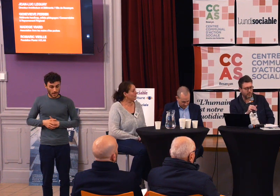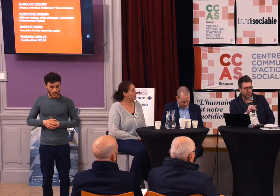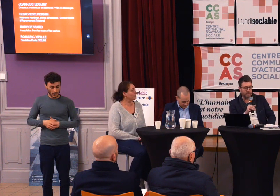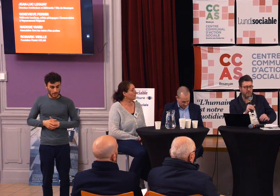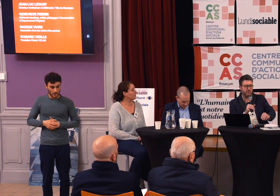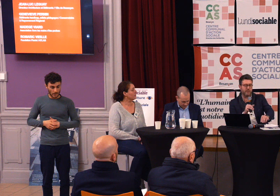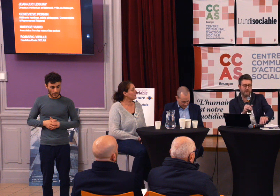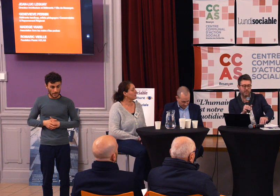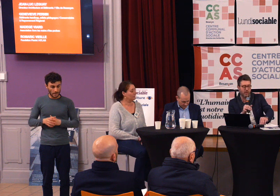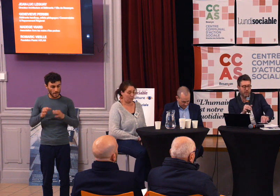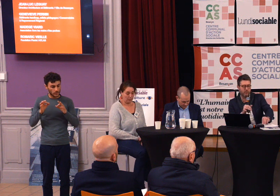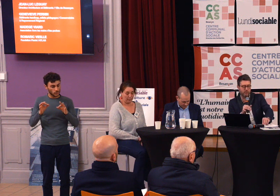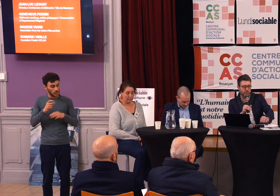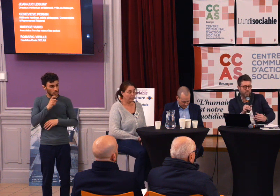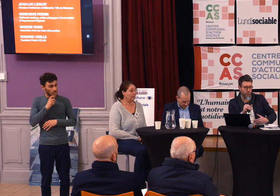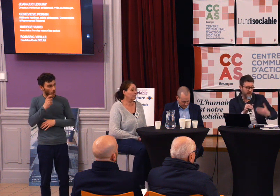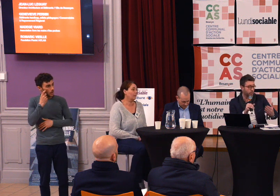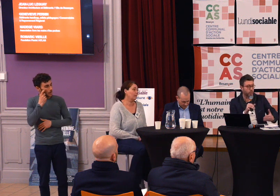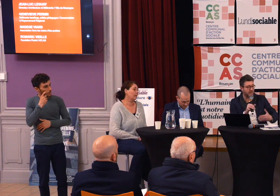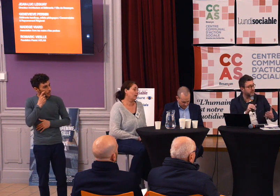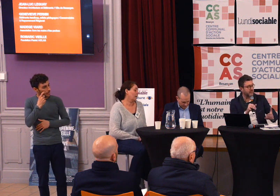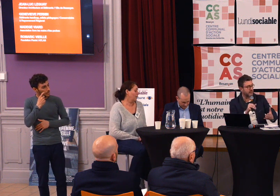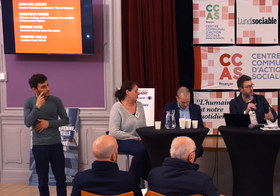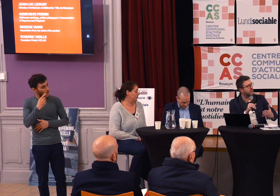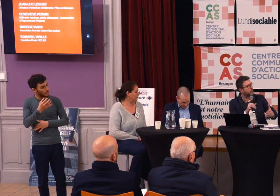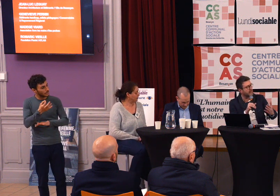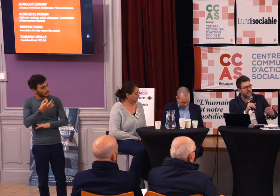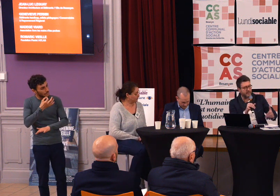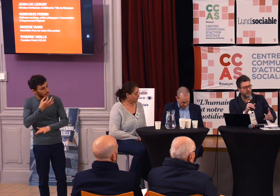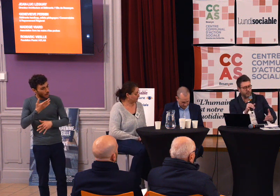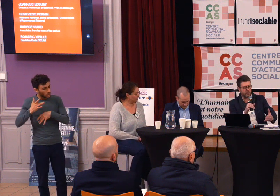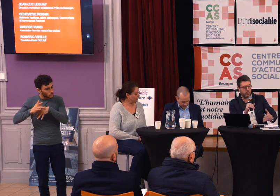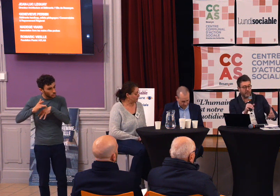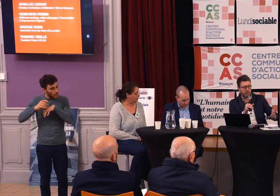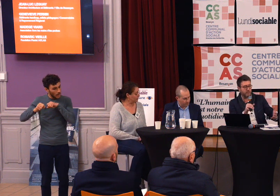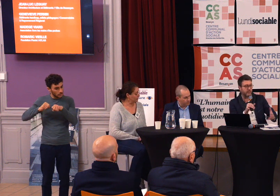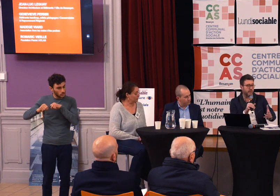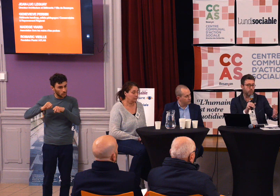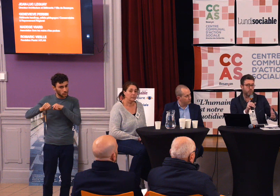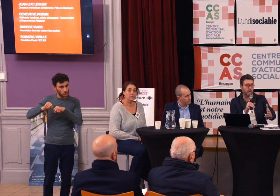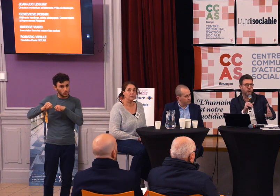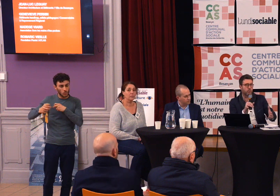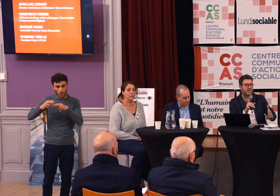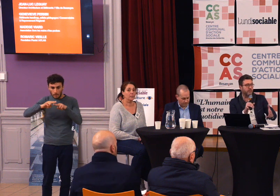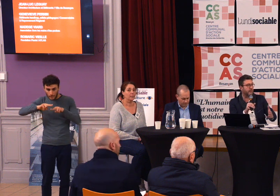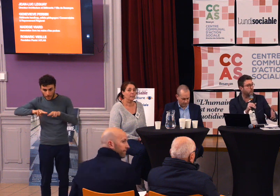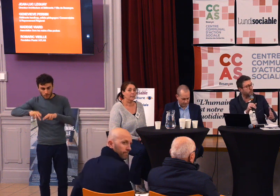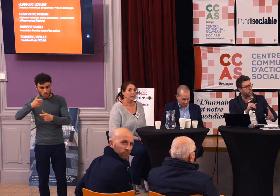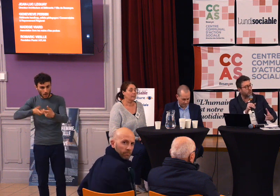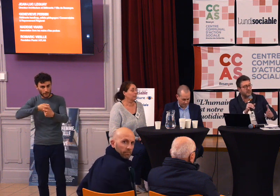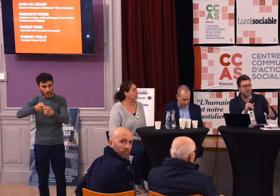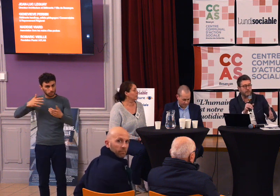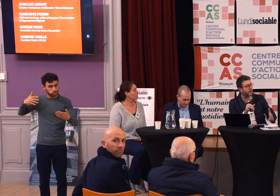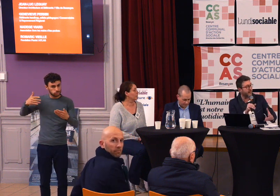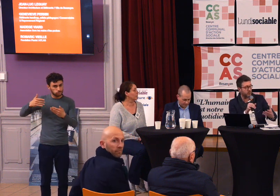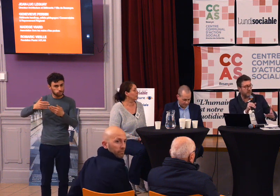un commentaire que vous avez fait en disant que bon il y avait beaucoup de choses qui étaient faites notamment en termes d'aménagement et que parfois il y avait des choses qu'on ne savait pas qu'on